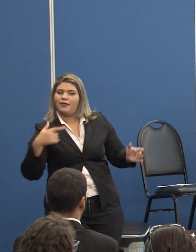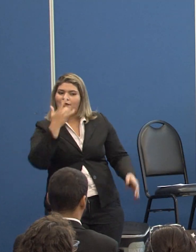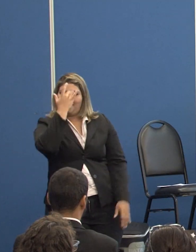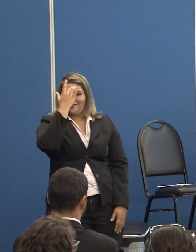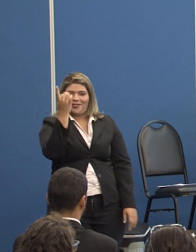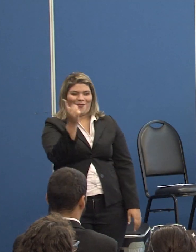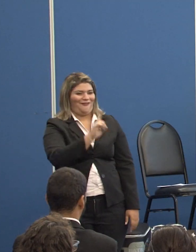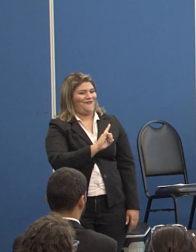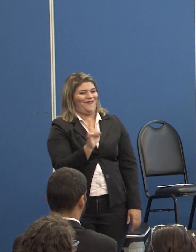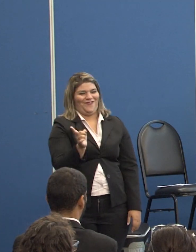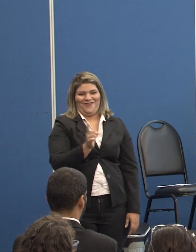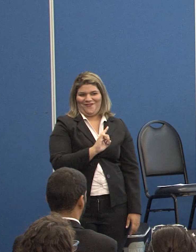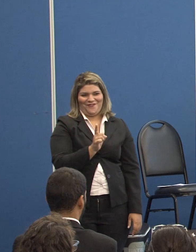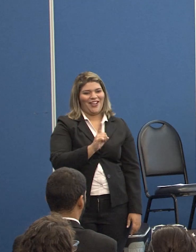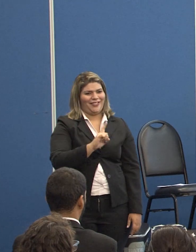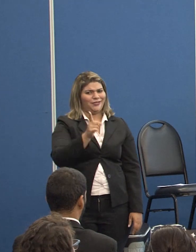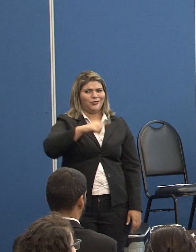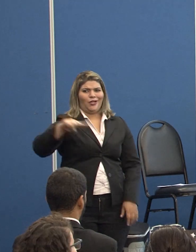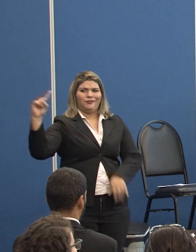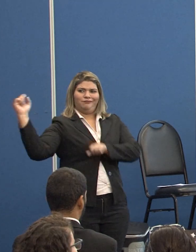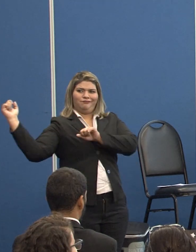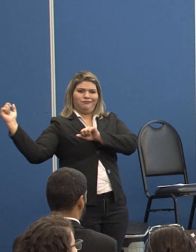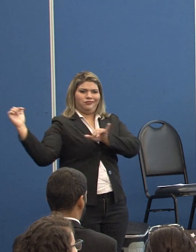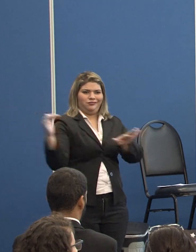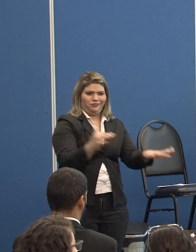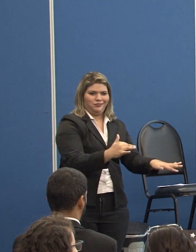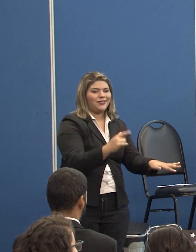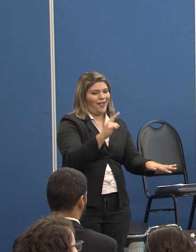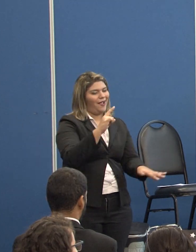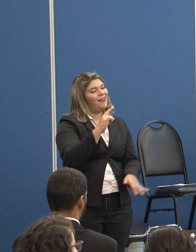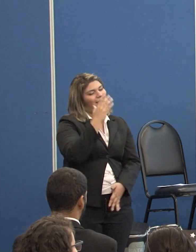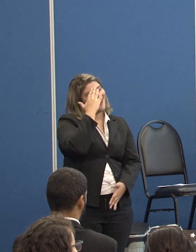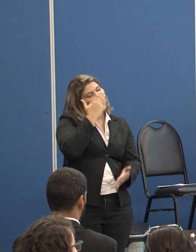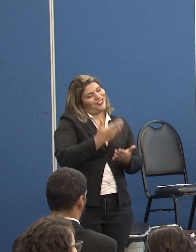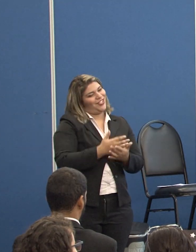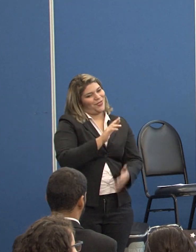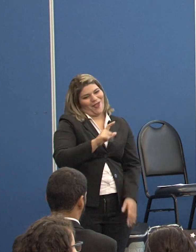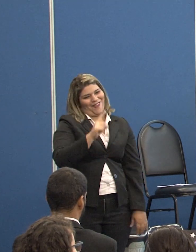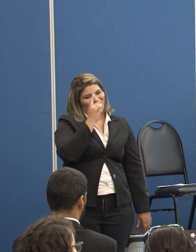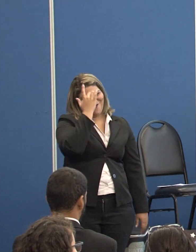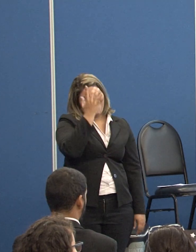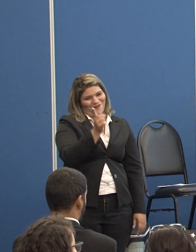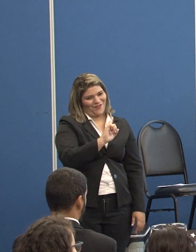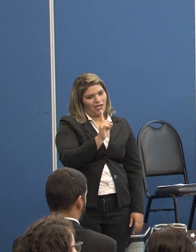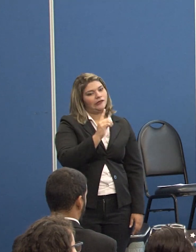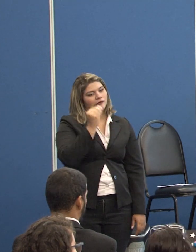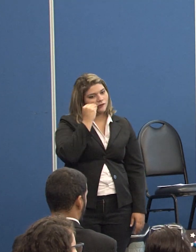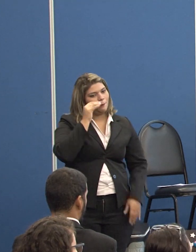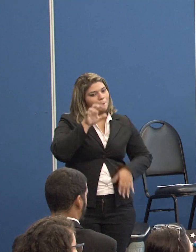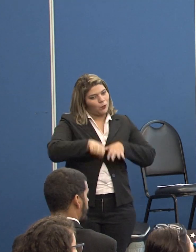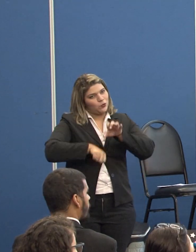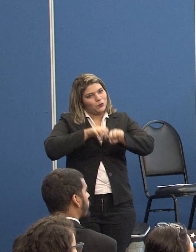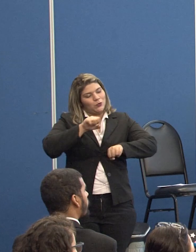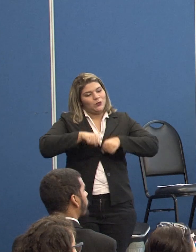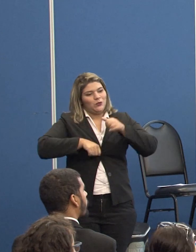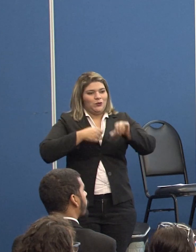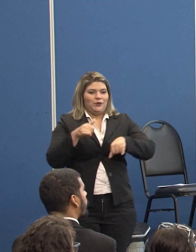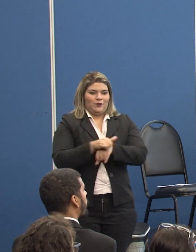gente? Nós estamos aqui por acreditarmos que não é fácil, mas que a gente está sempre